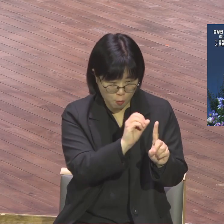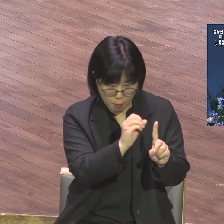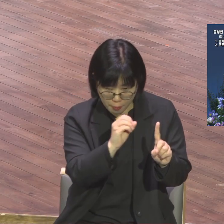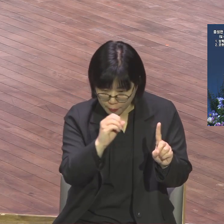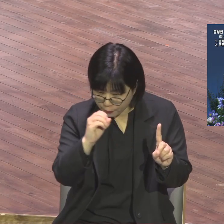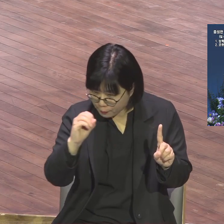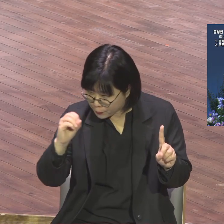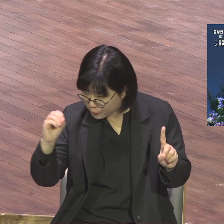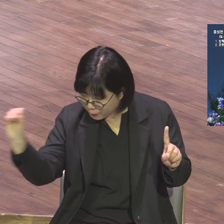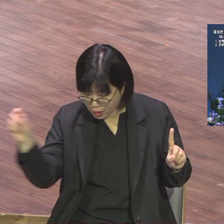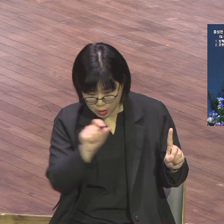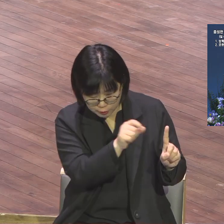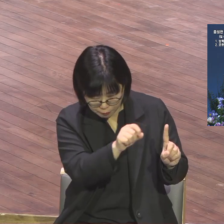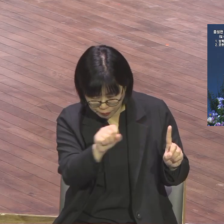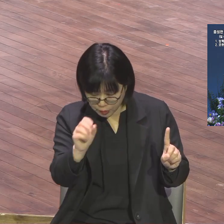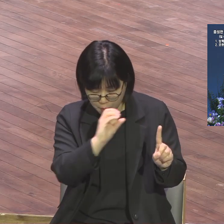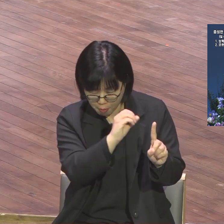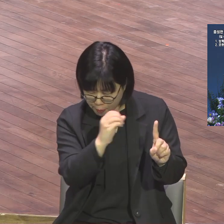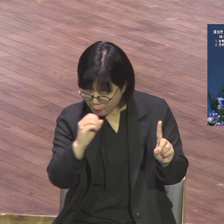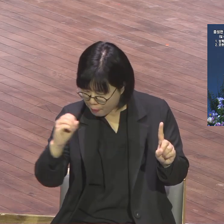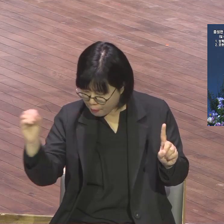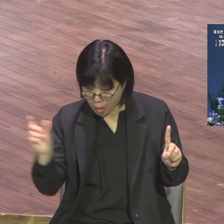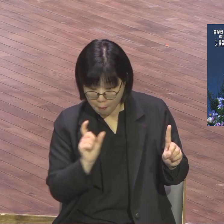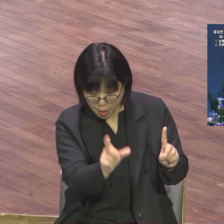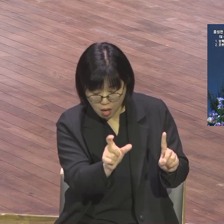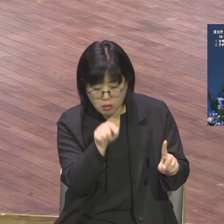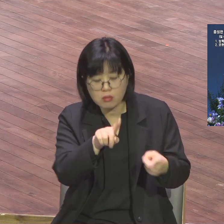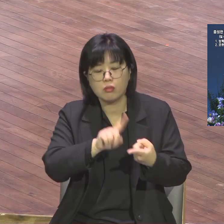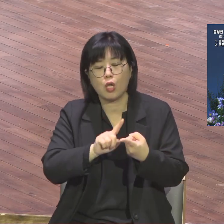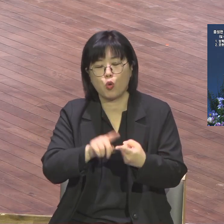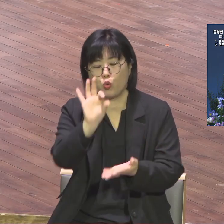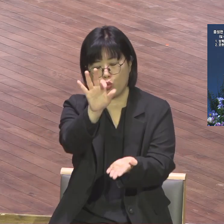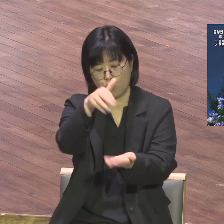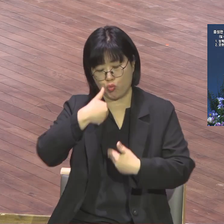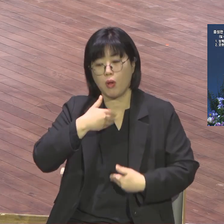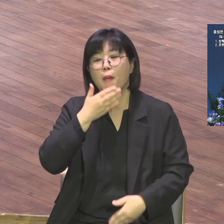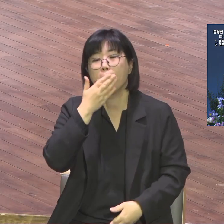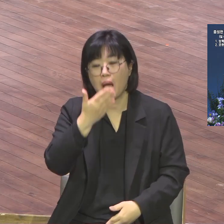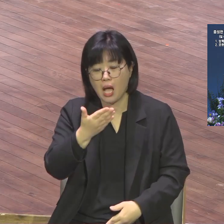말은 하죠. 말은 하나님의 스케일. 뭐